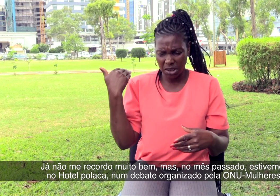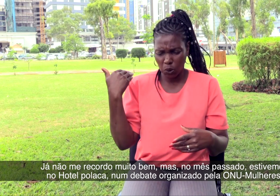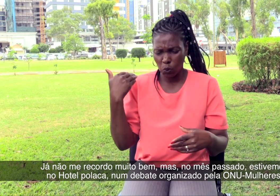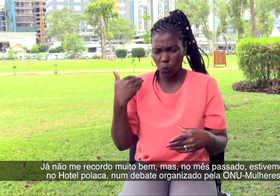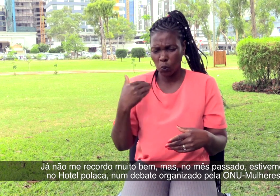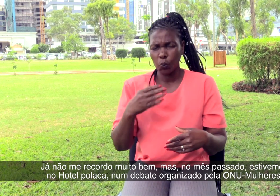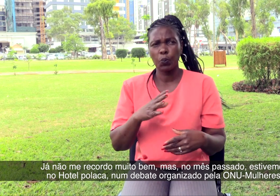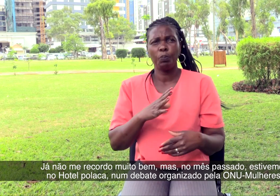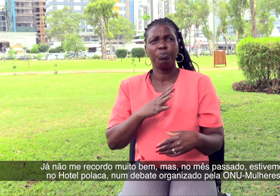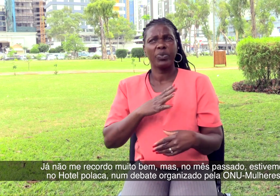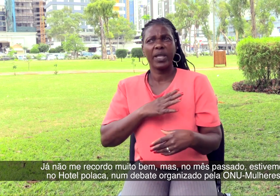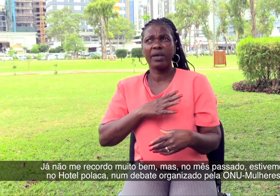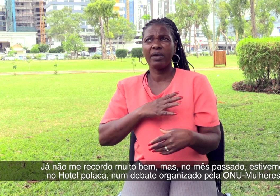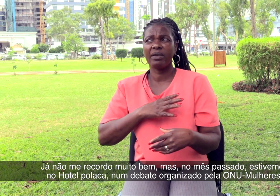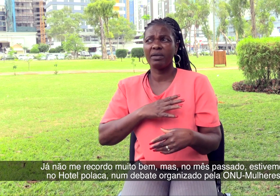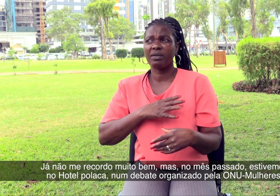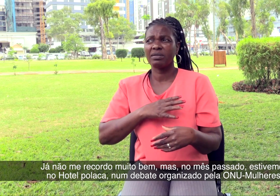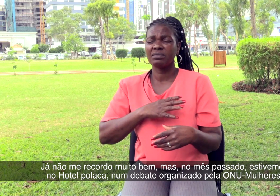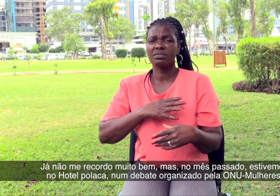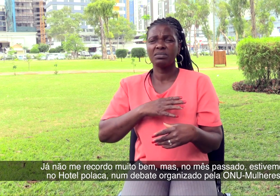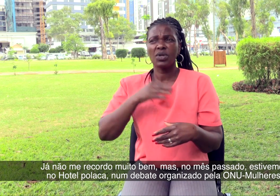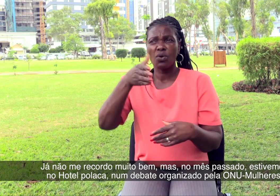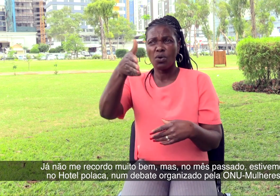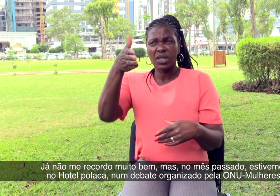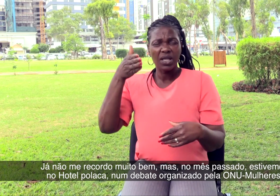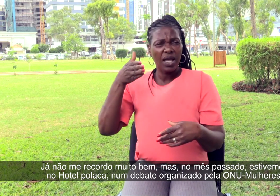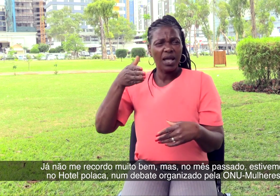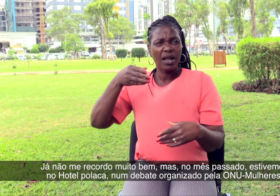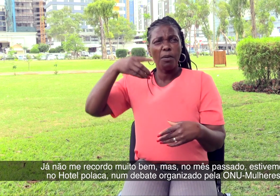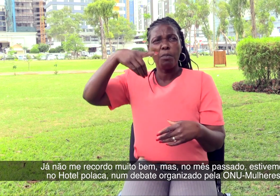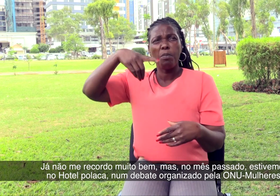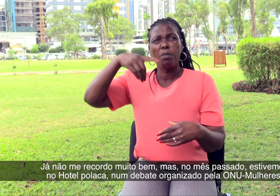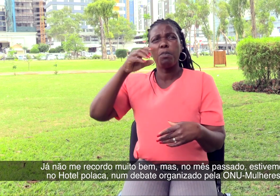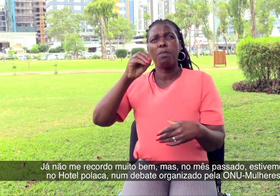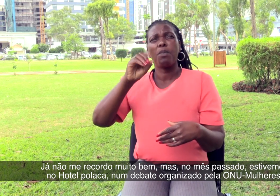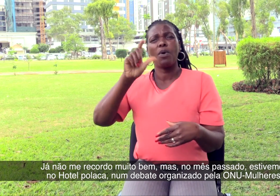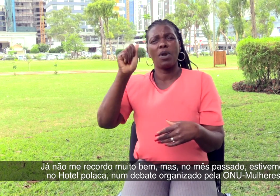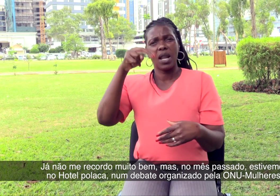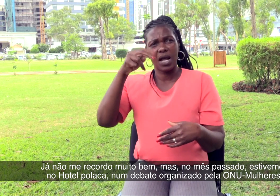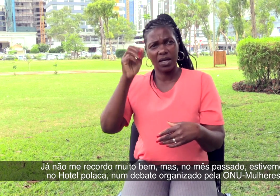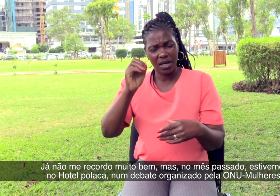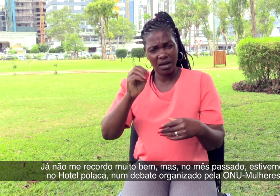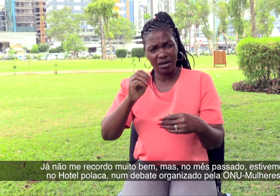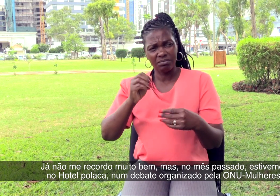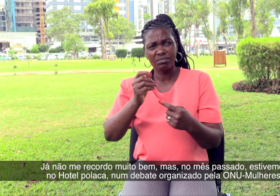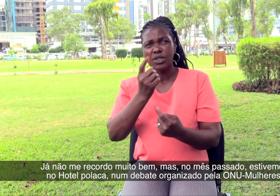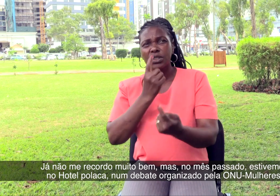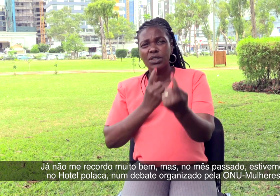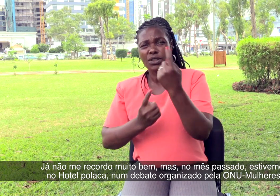Eu não me recordo muito bem, mas acho que no mês passado tivemos no hotel